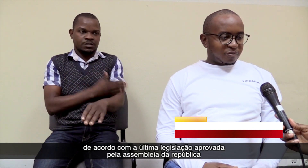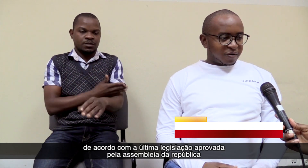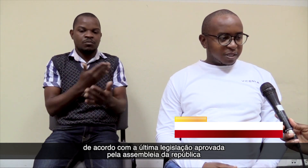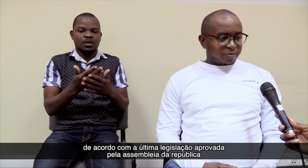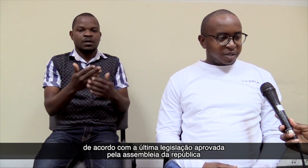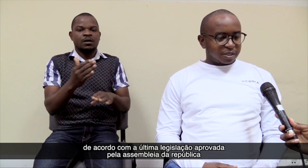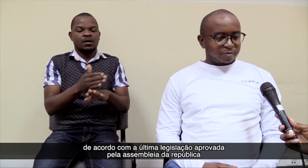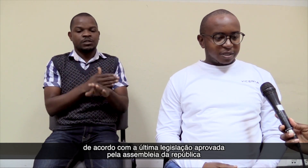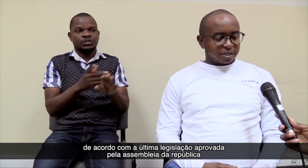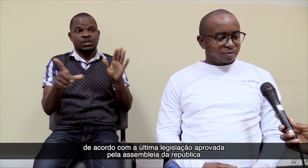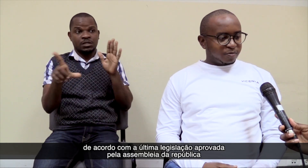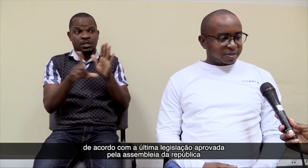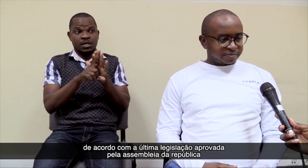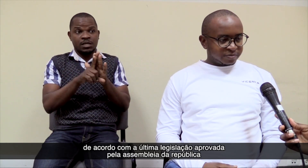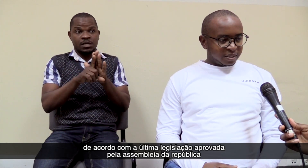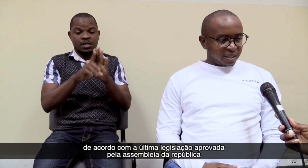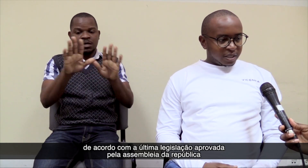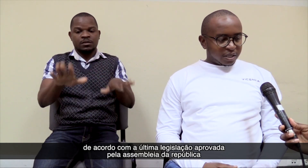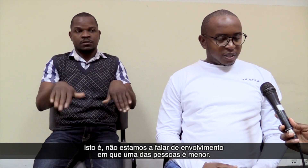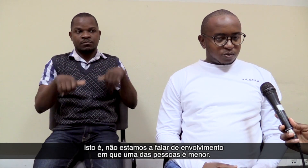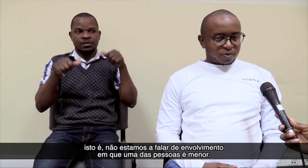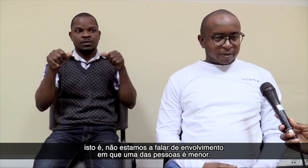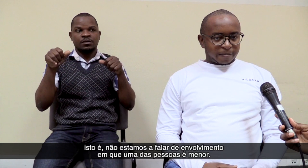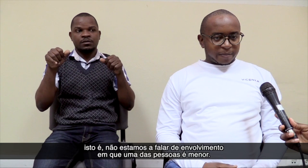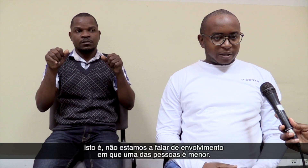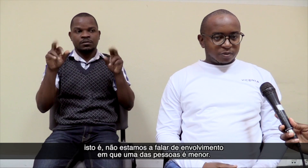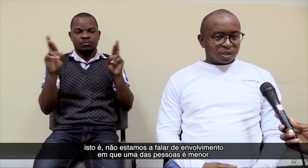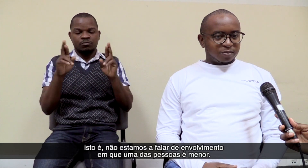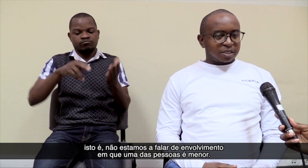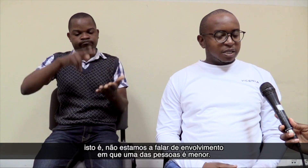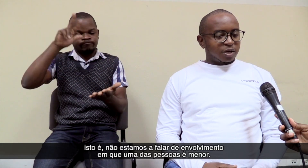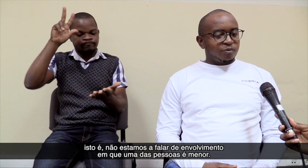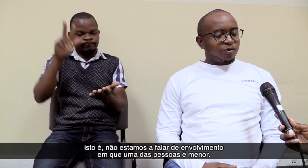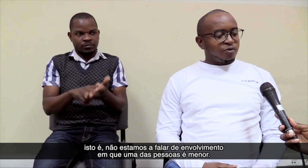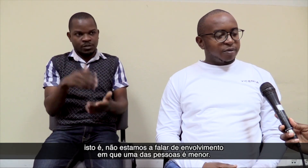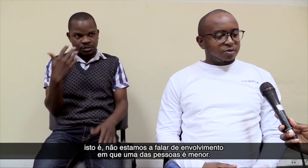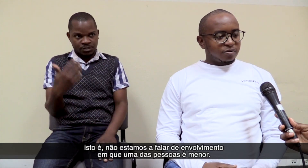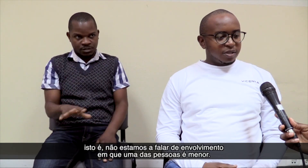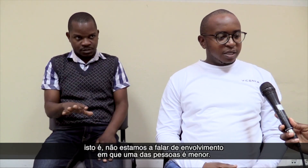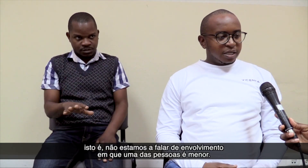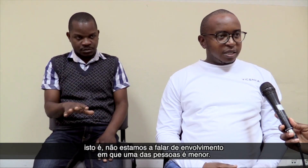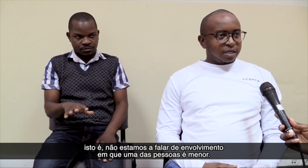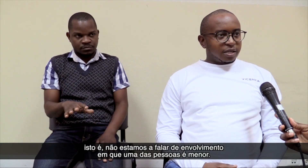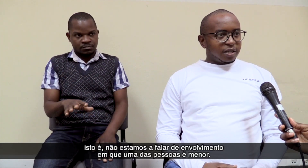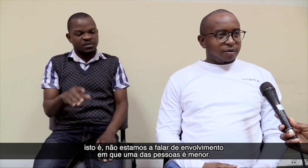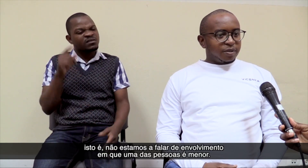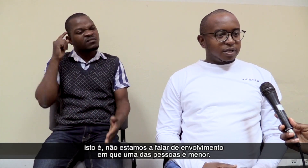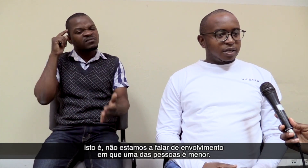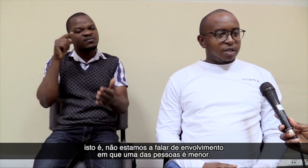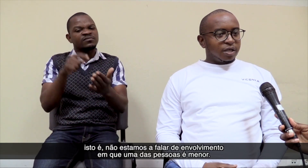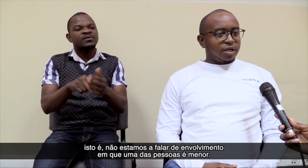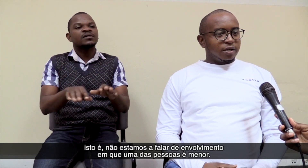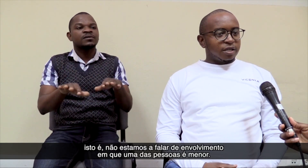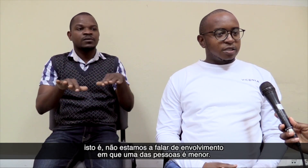menor? Que implicações legais tem um casamento envolvendo uma criança?